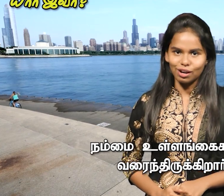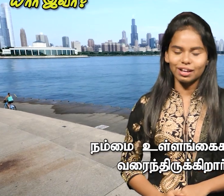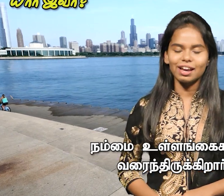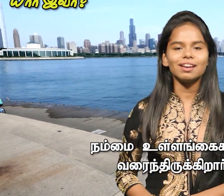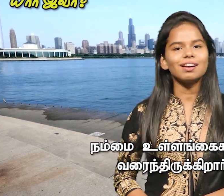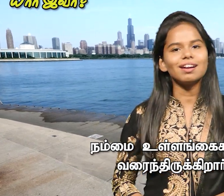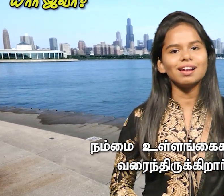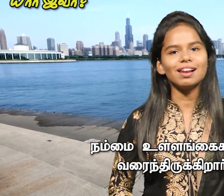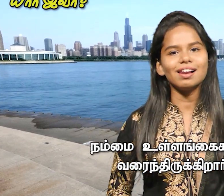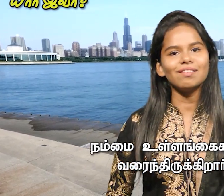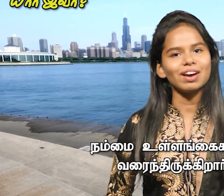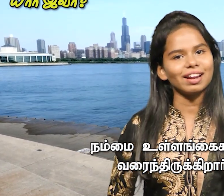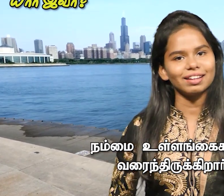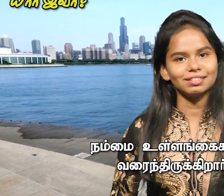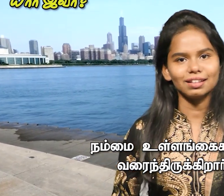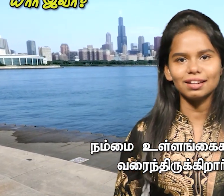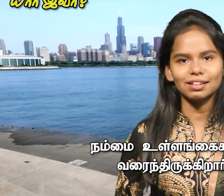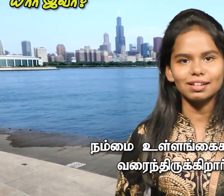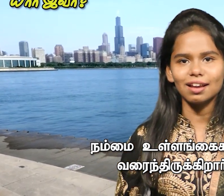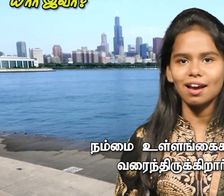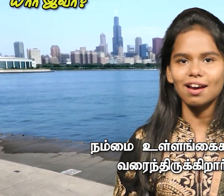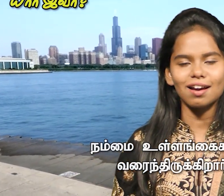நம்மை உள்ளங்கைகளில்